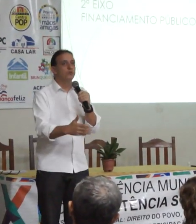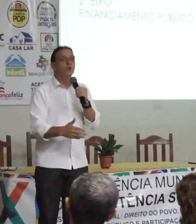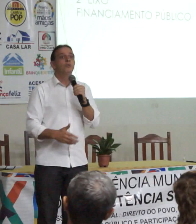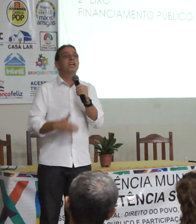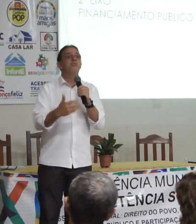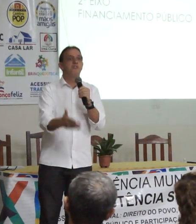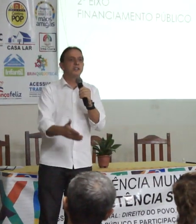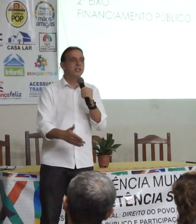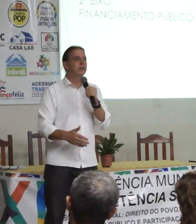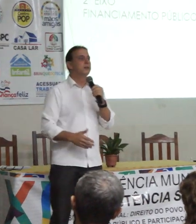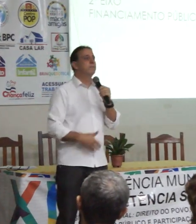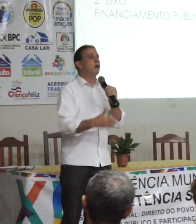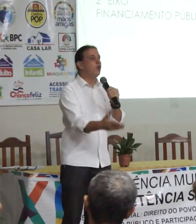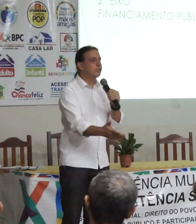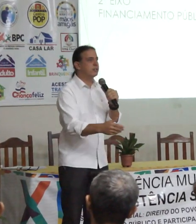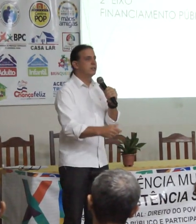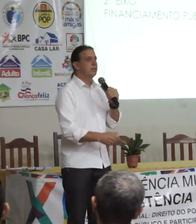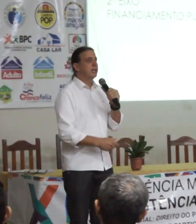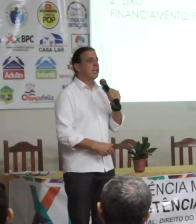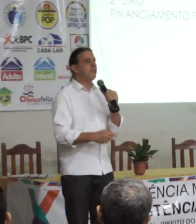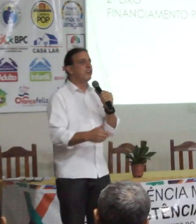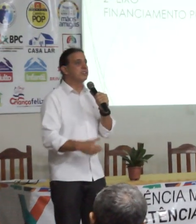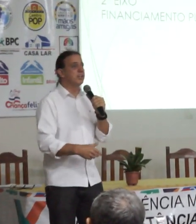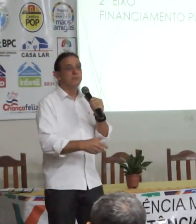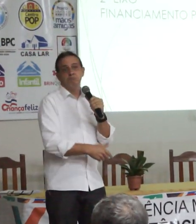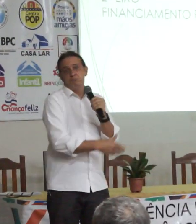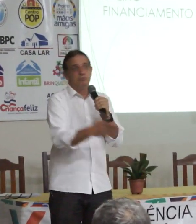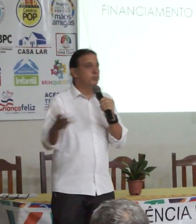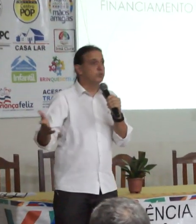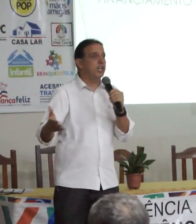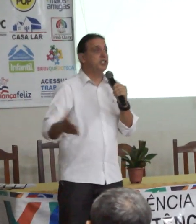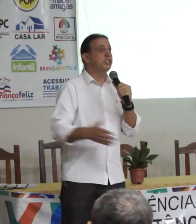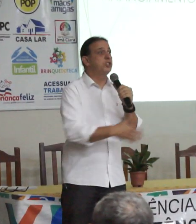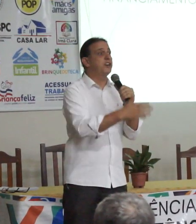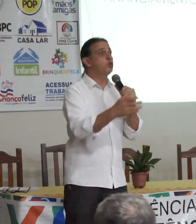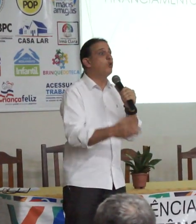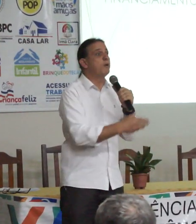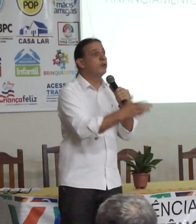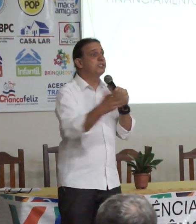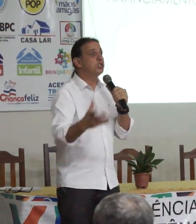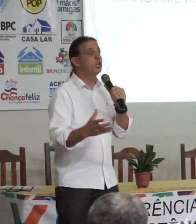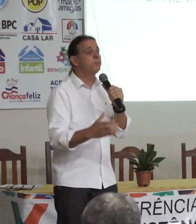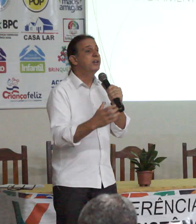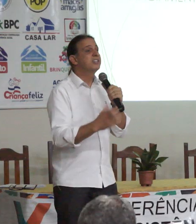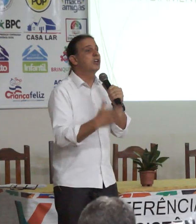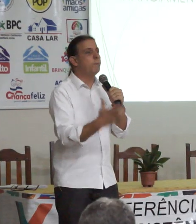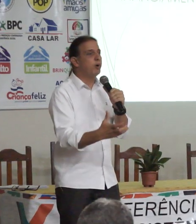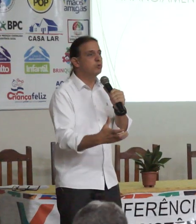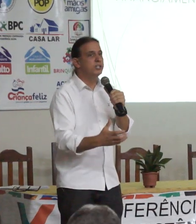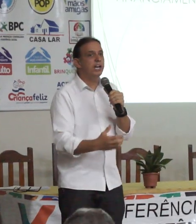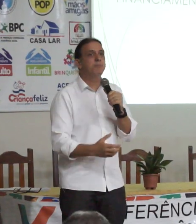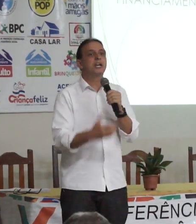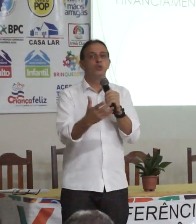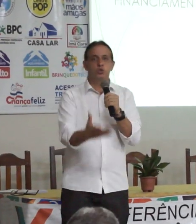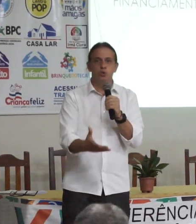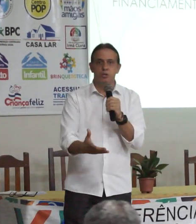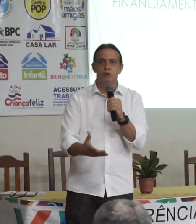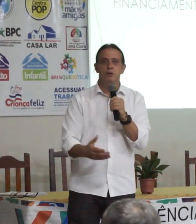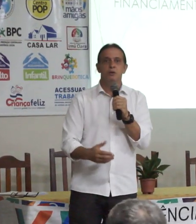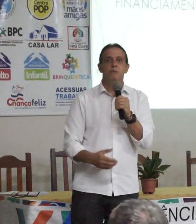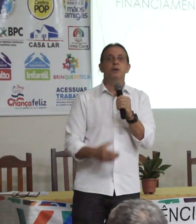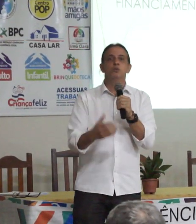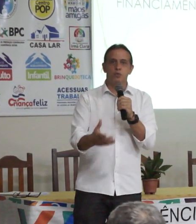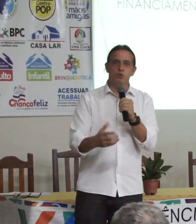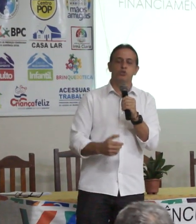me pergunta, o que vão fazer? A roça? O que vão fazer? Um sexto estimador, alguma coisa desse tipo, sem oportunidade. Por que não